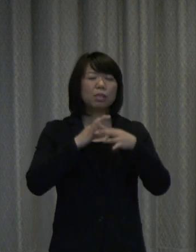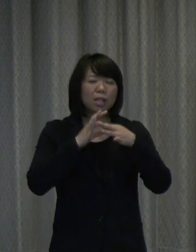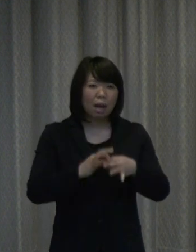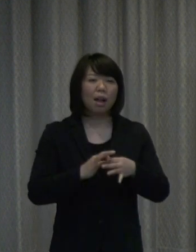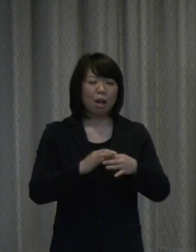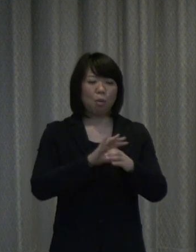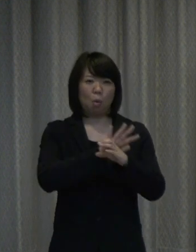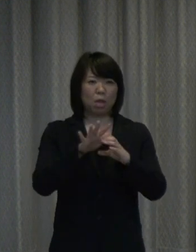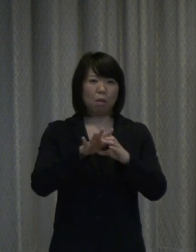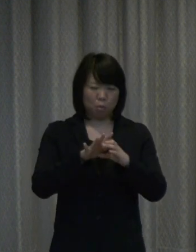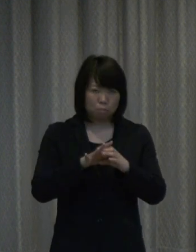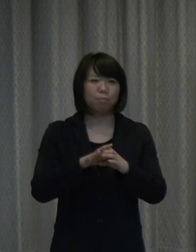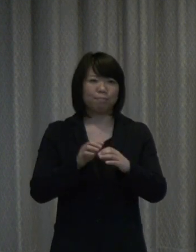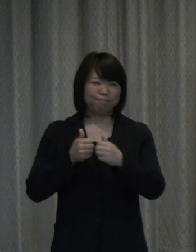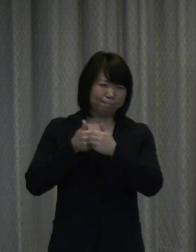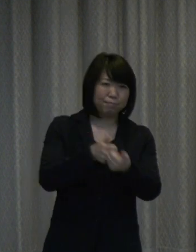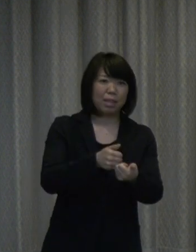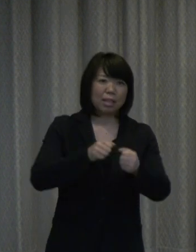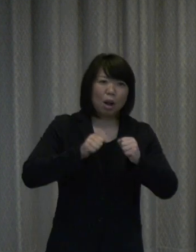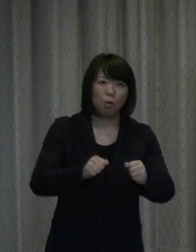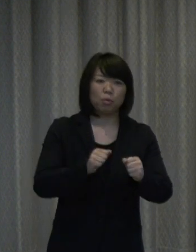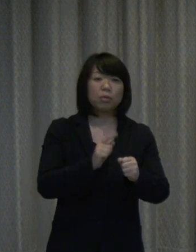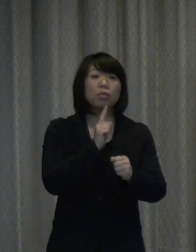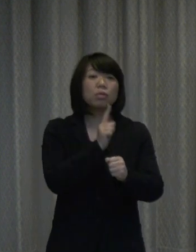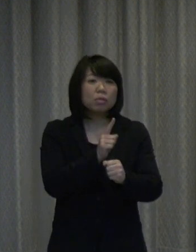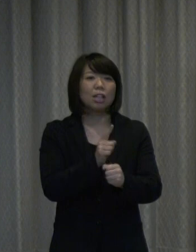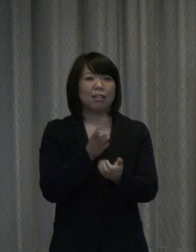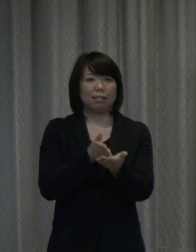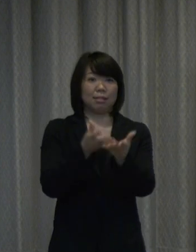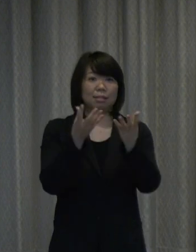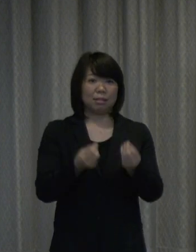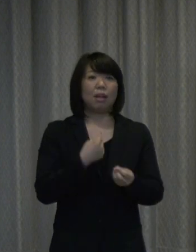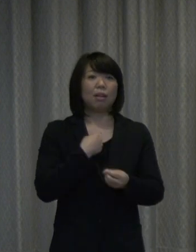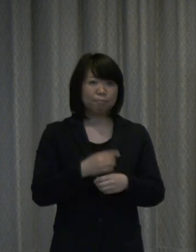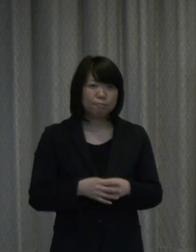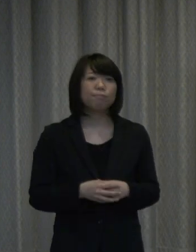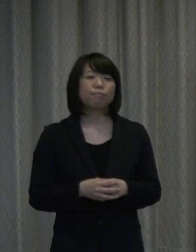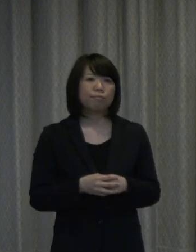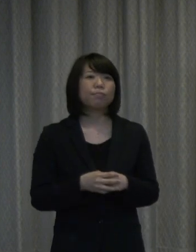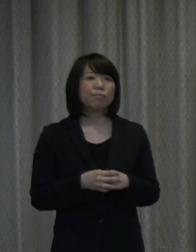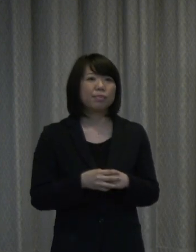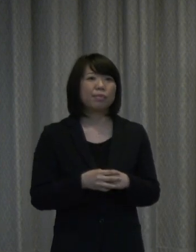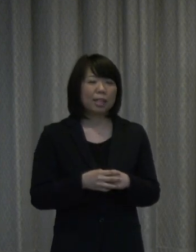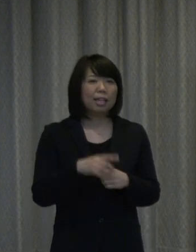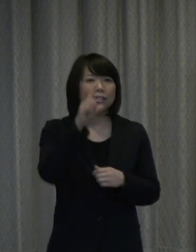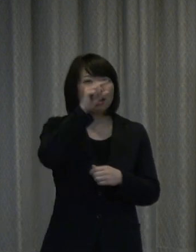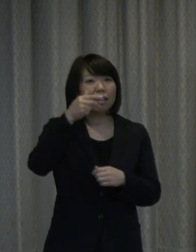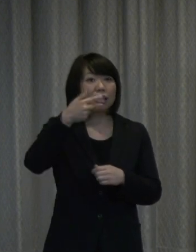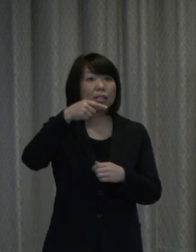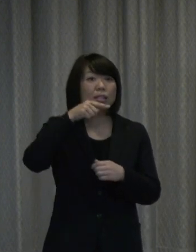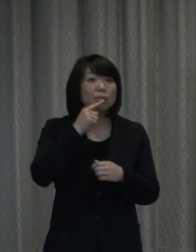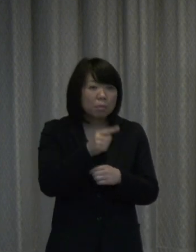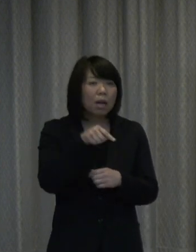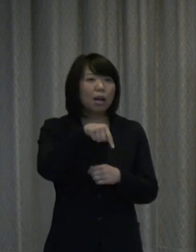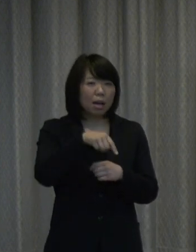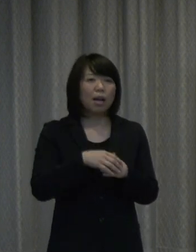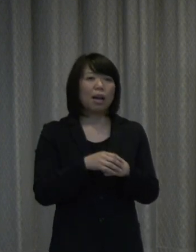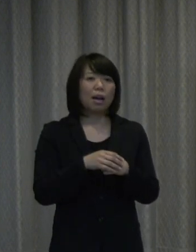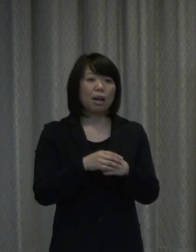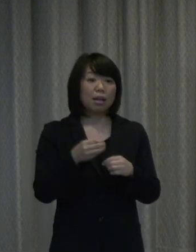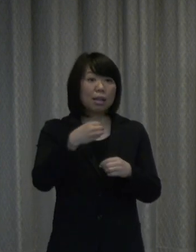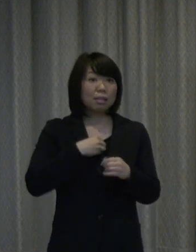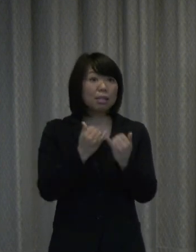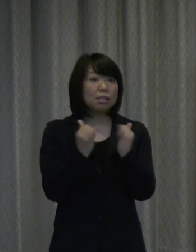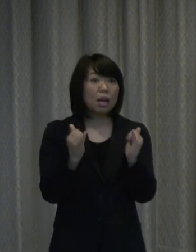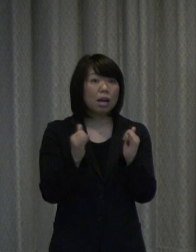を乗り越えてまいりましょうと呼びかけさせていただきました。仙台市内におきましては、感染された